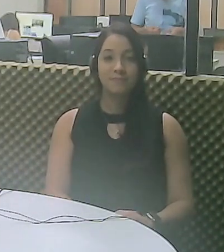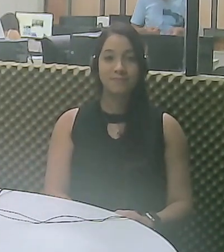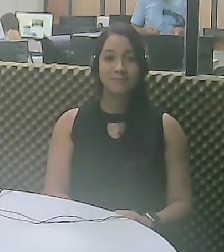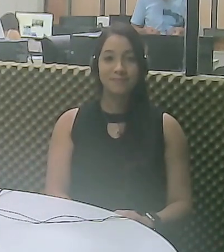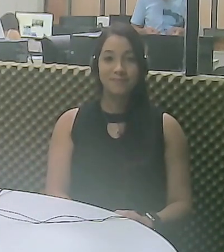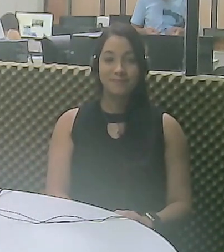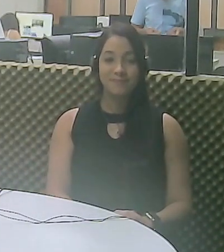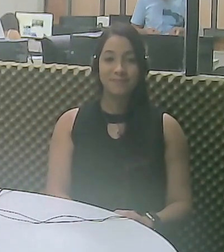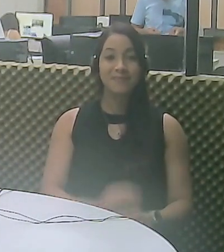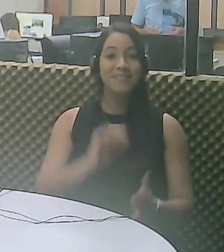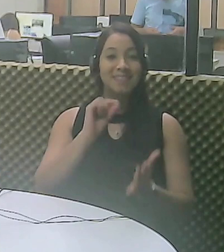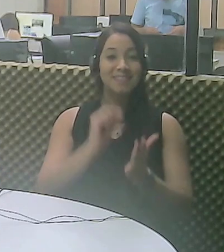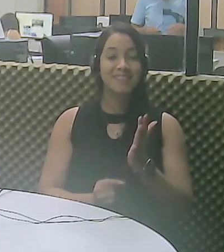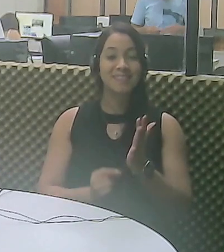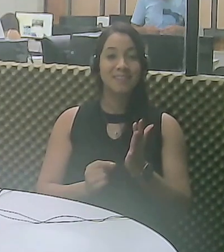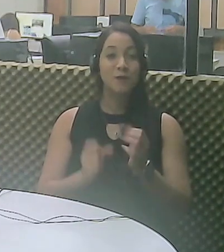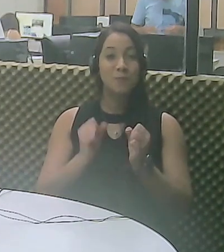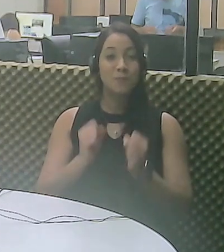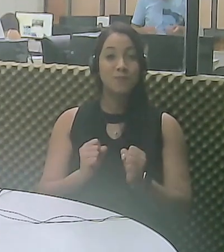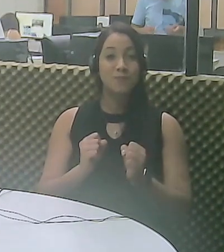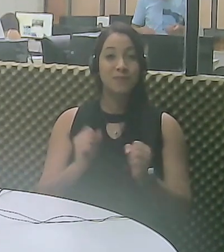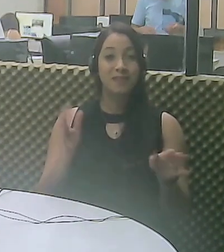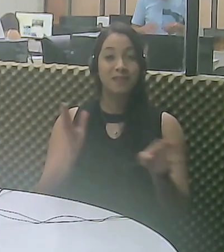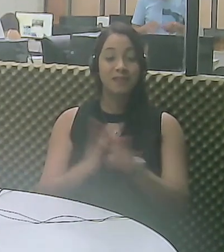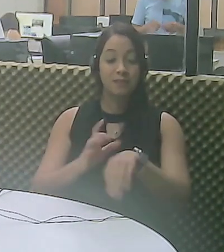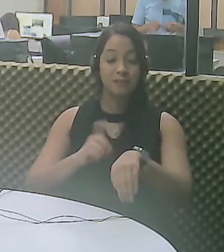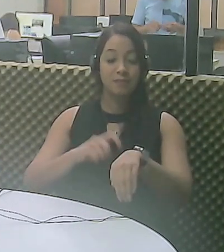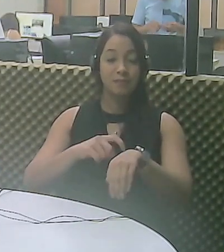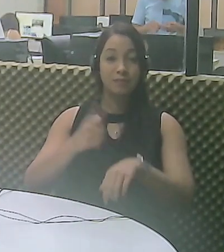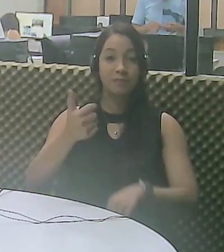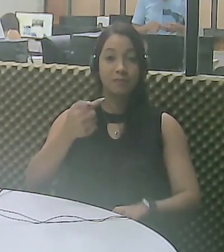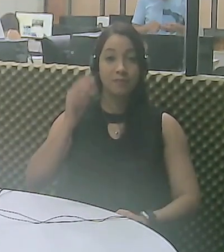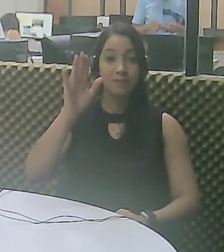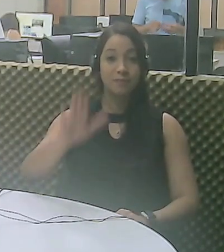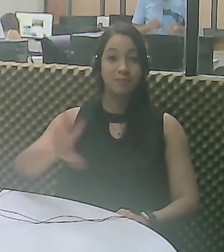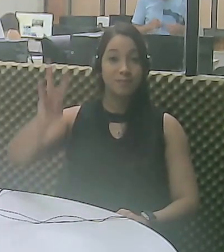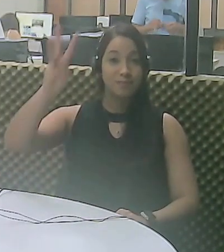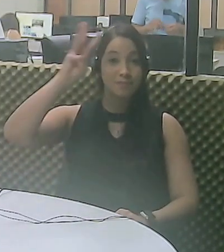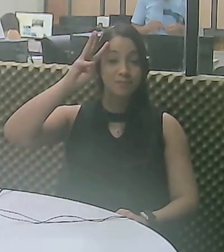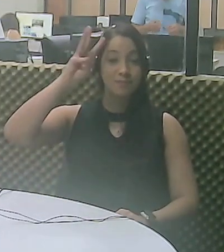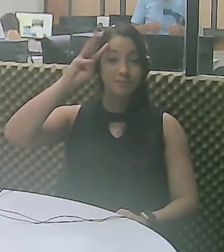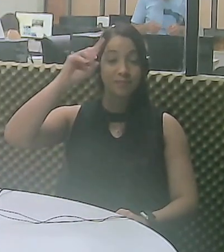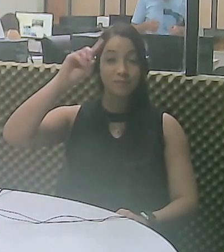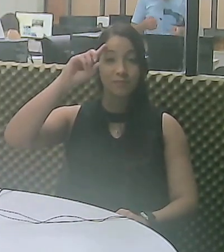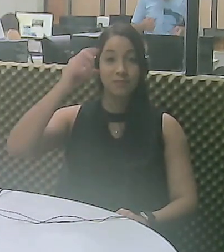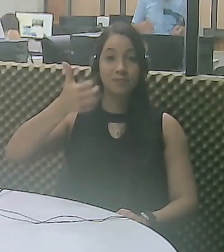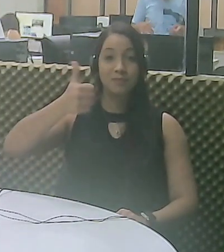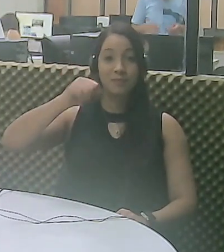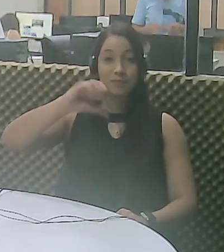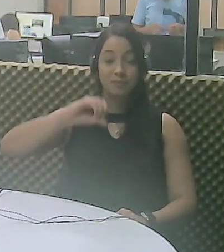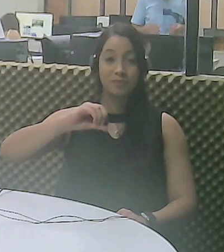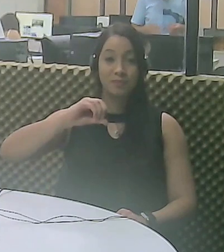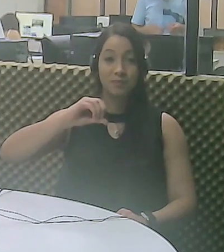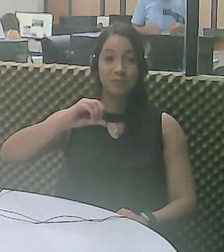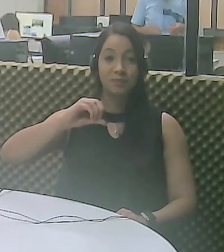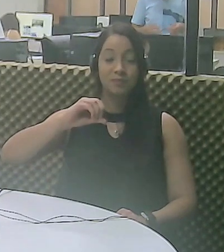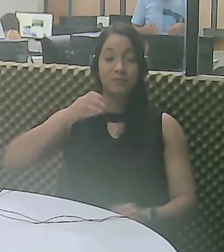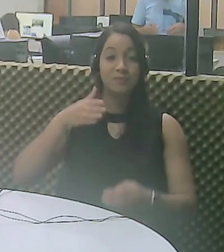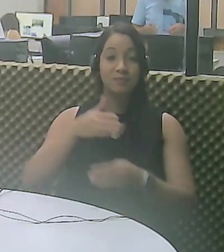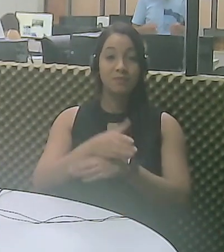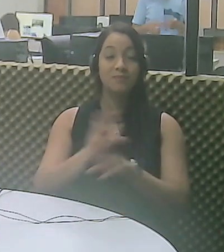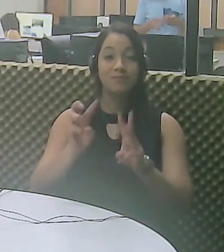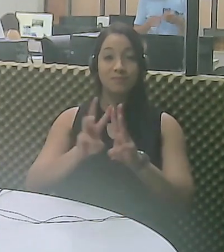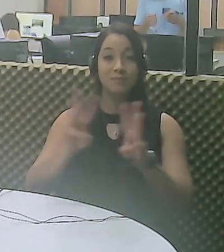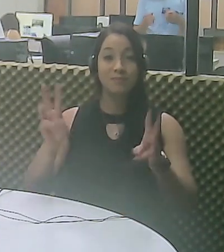ProdaUB. As inscrições podem ser feitas até às 5 da tarde desta terça-feira, dia 19. Basta